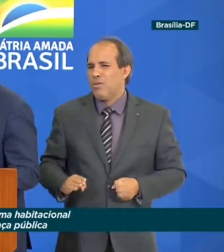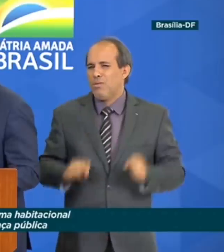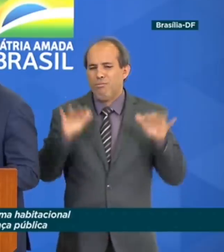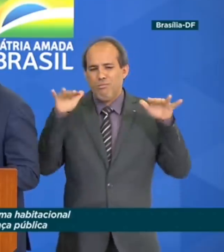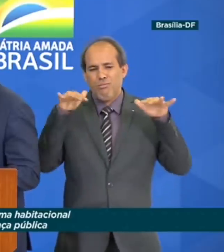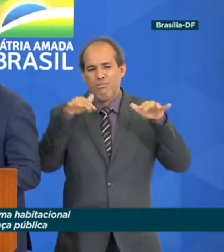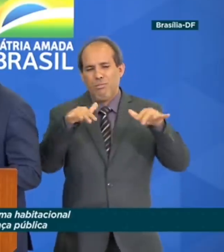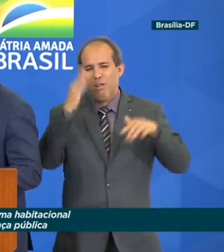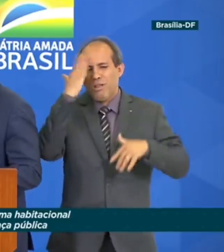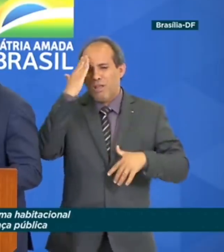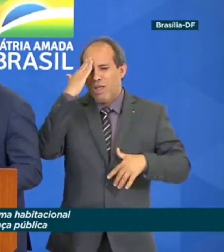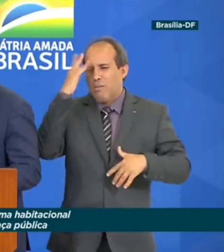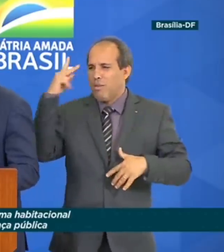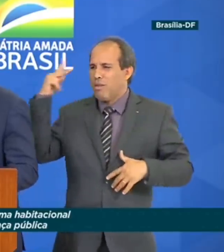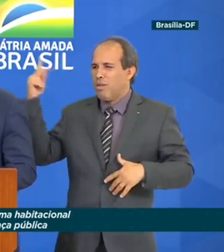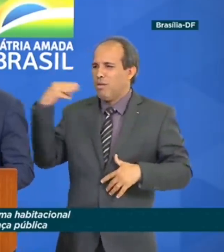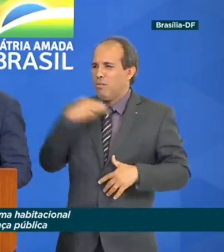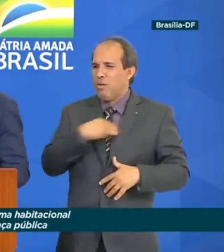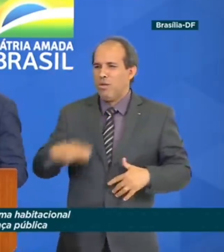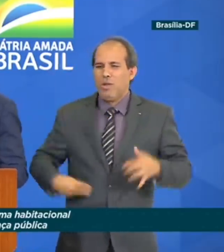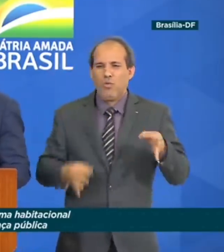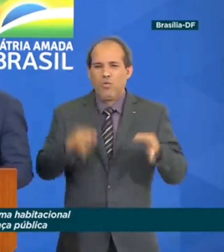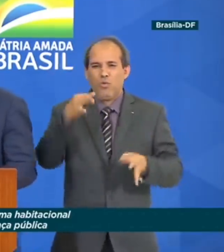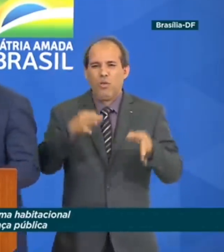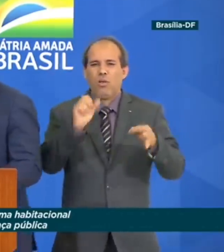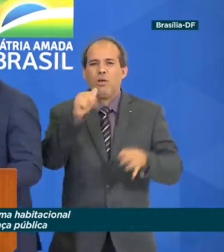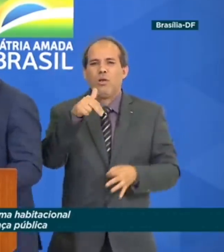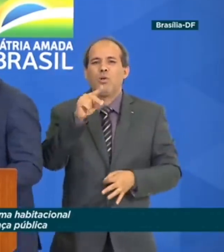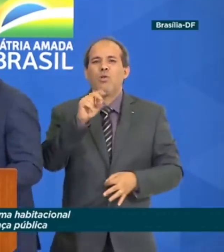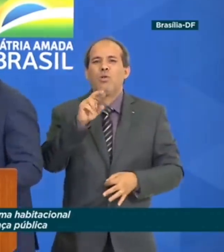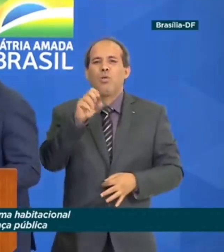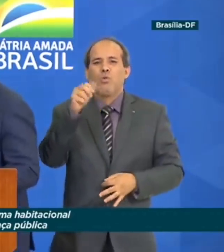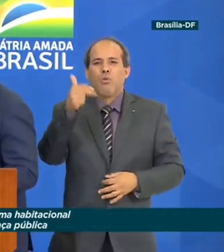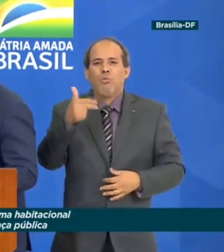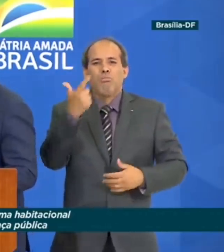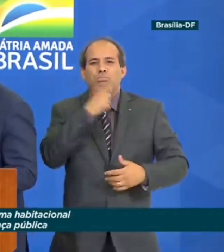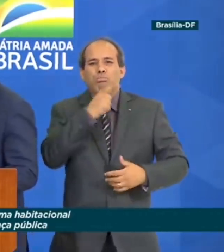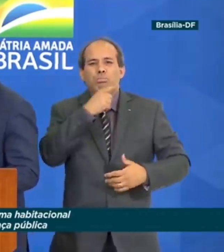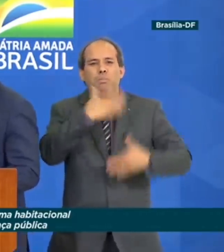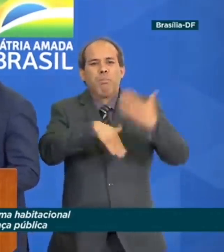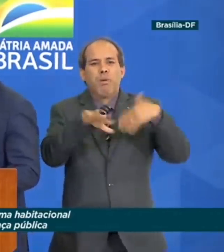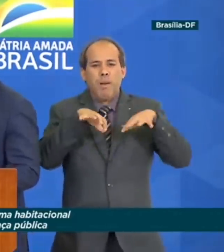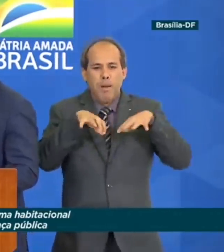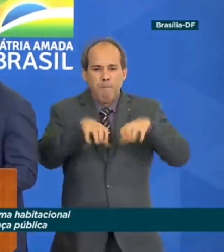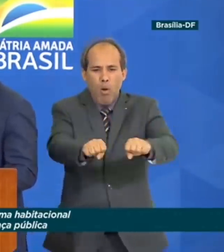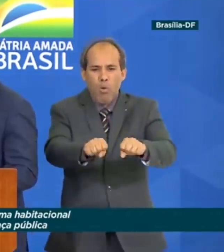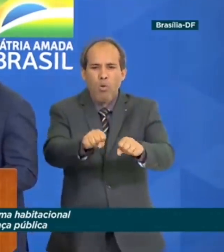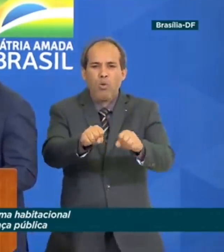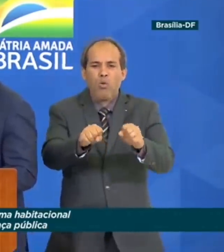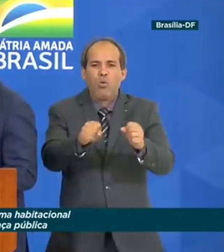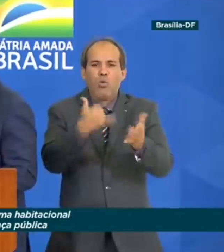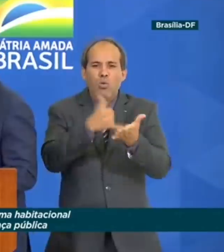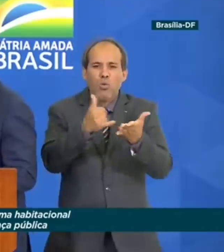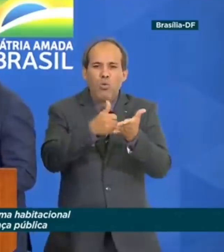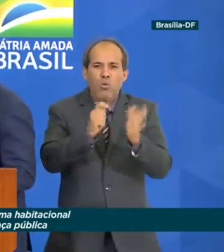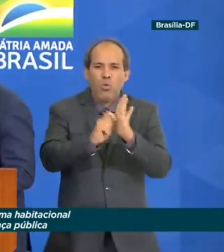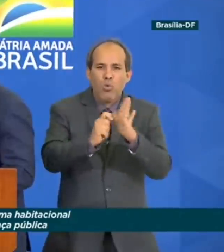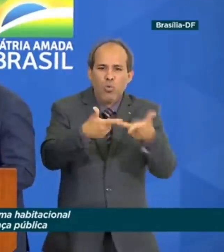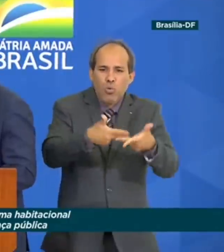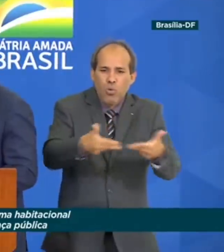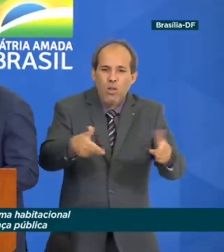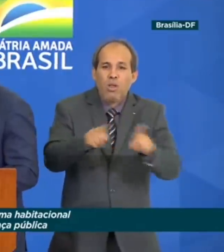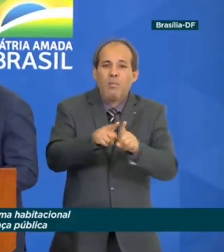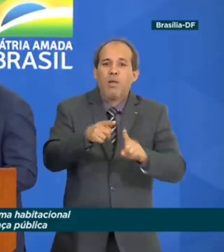da gestão do ministro Anderson à frente do Ministério da Justiça e Segurança Pública, na apreensão de drogas, mas também, no primeiro